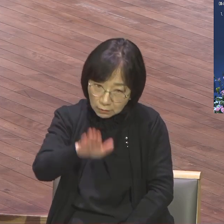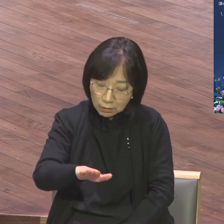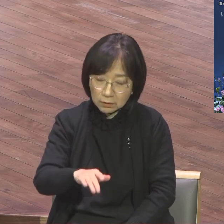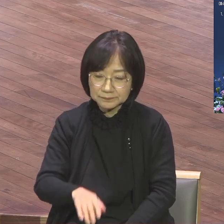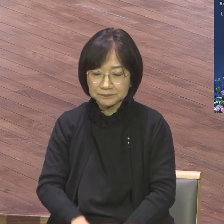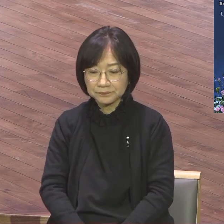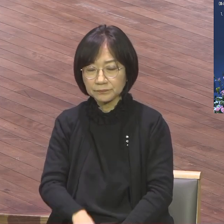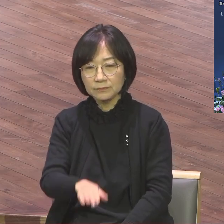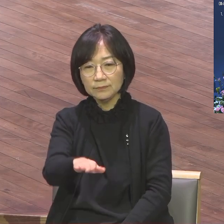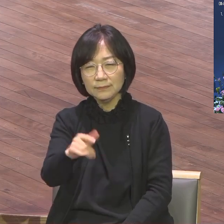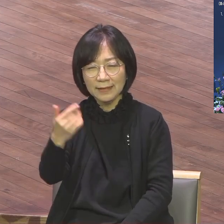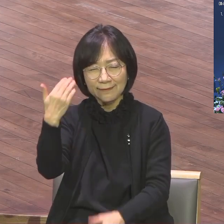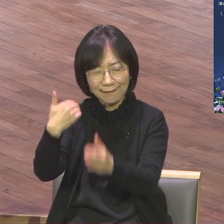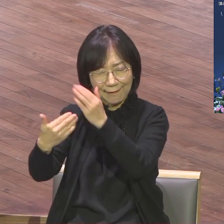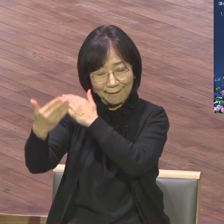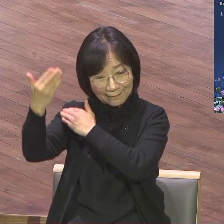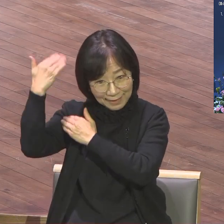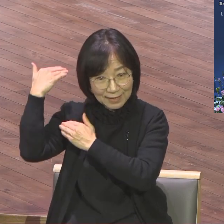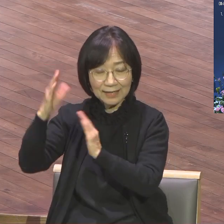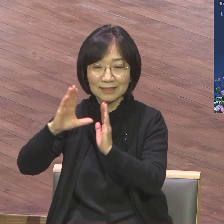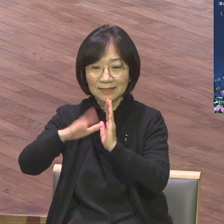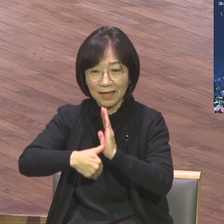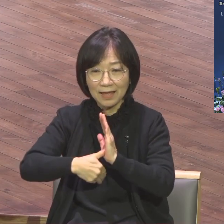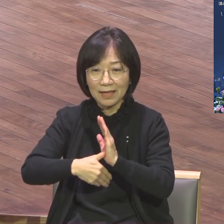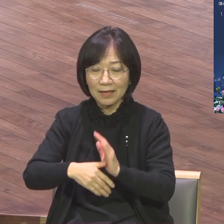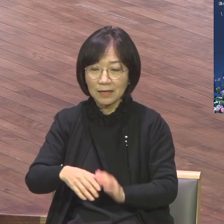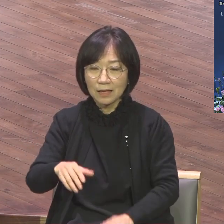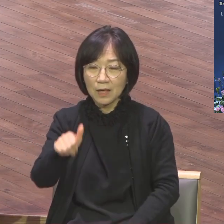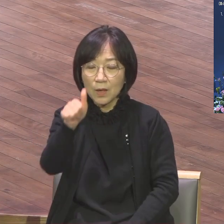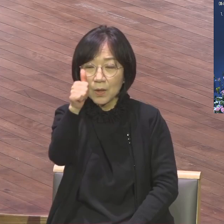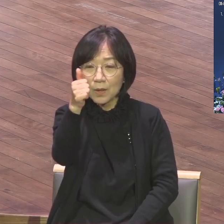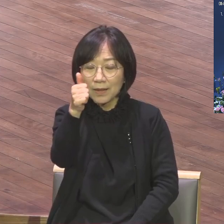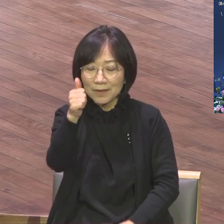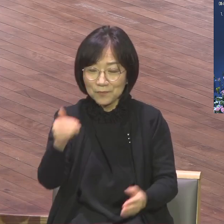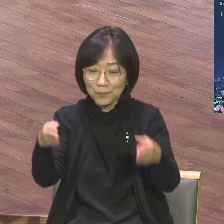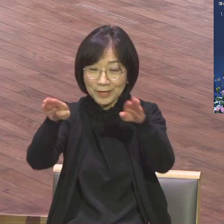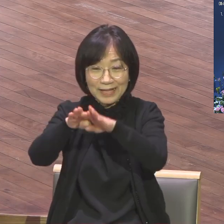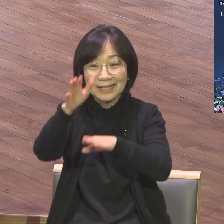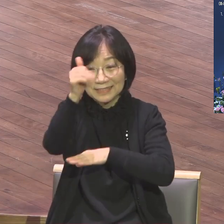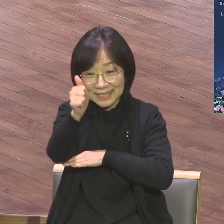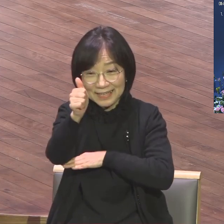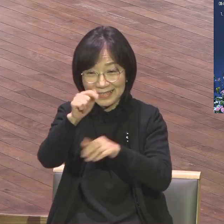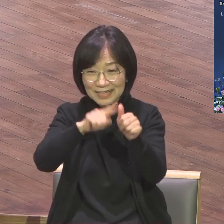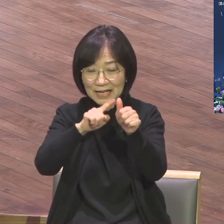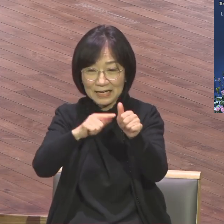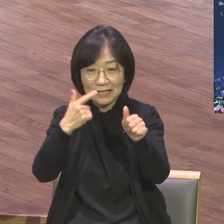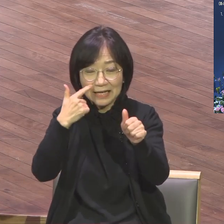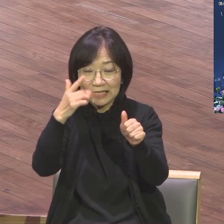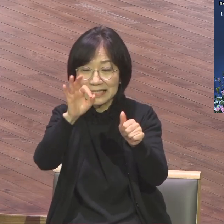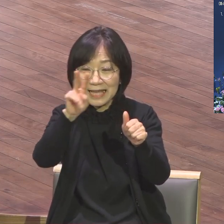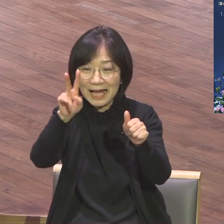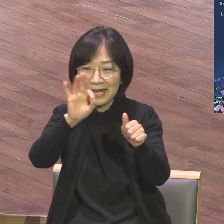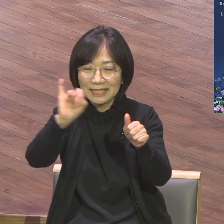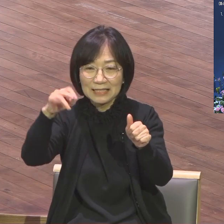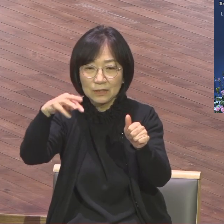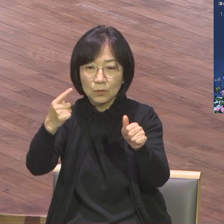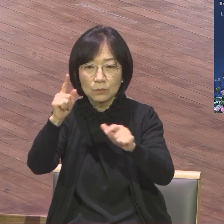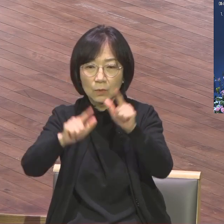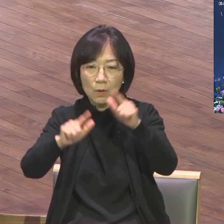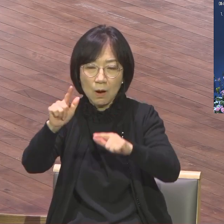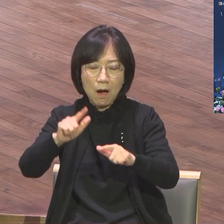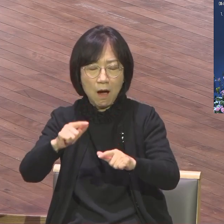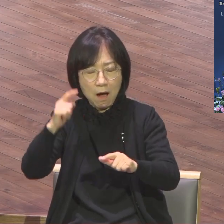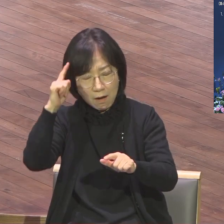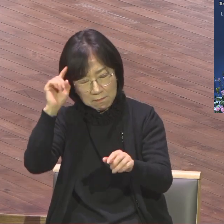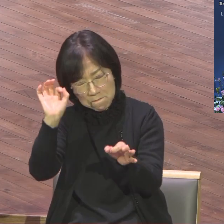문화로 봤을 때 그 회당장 야이로의 행동은 그야말로 파격적인